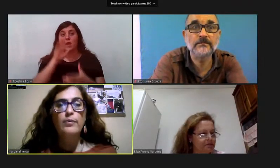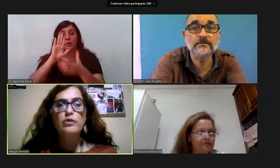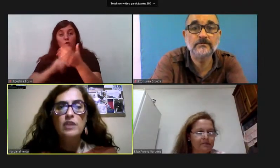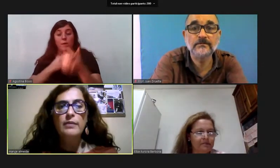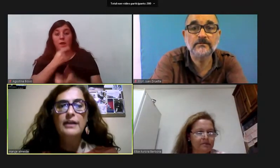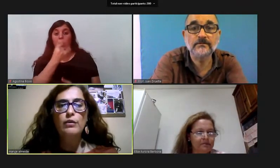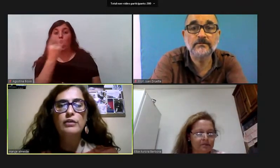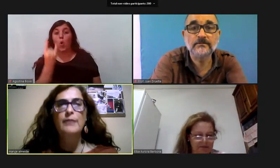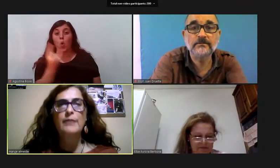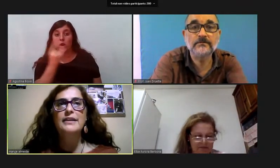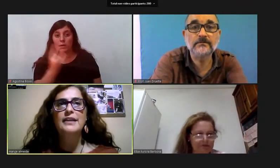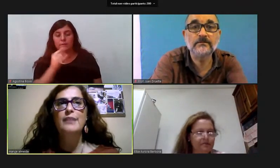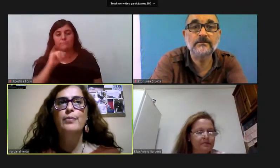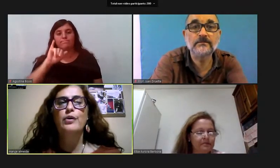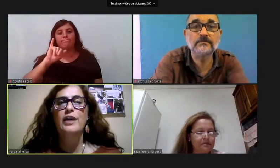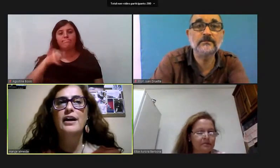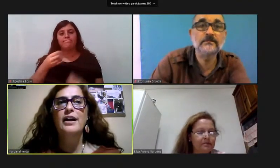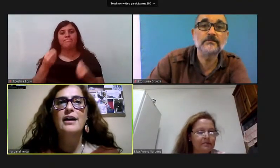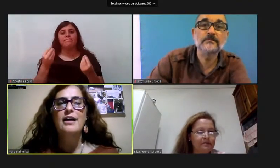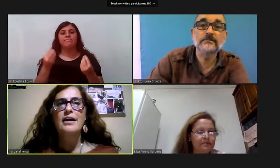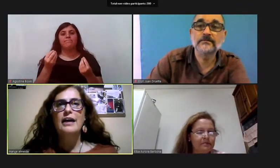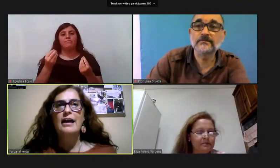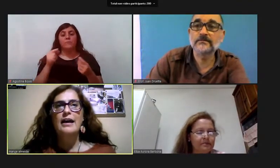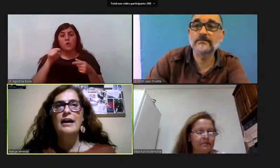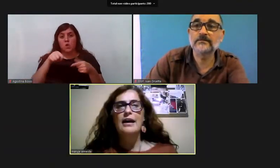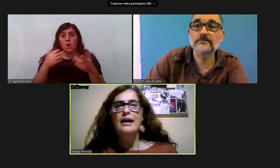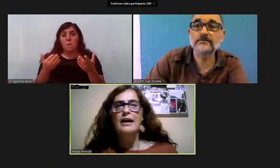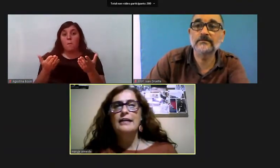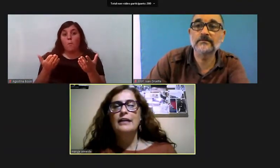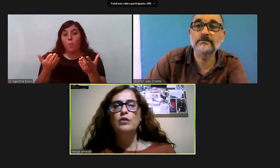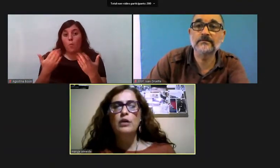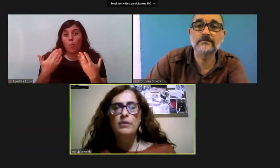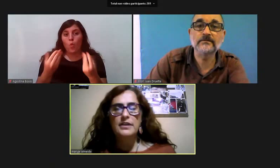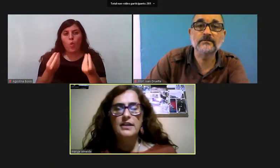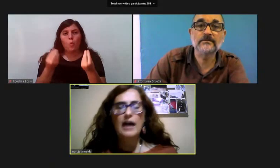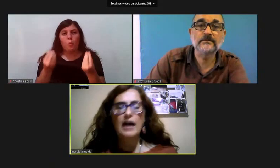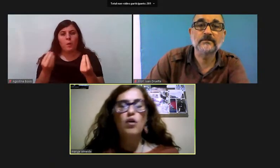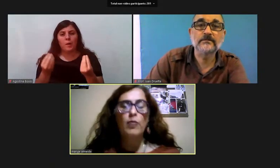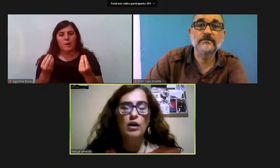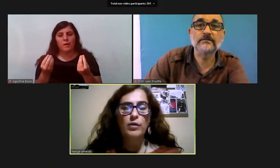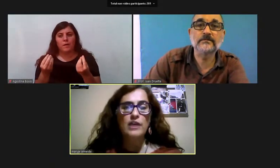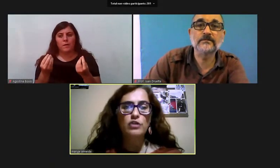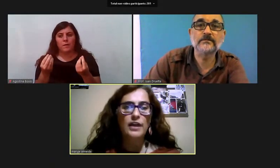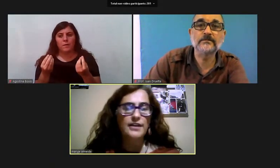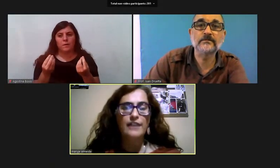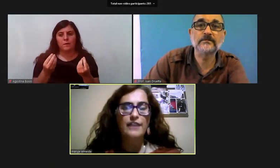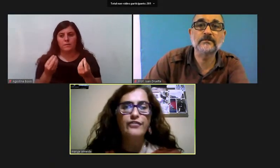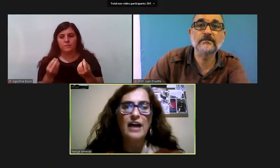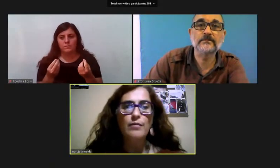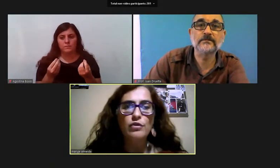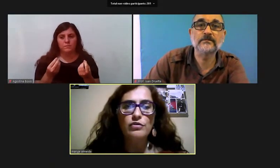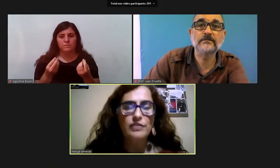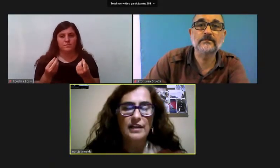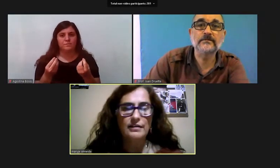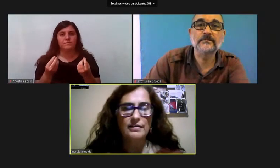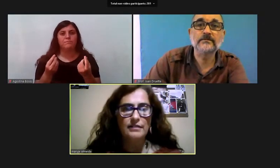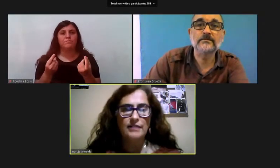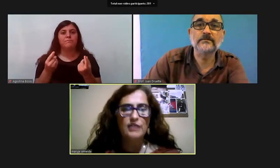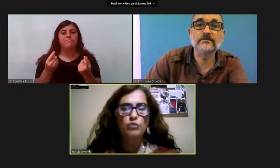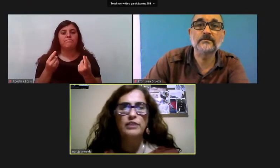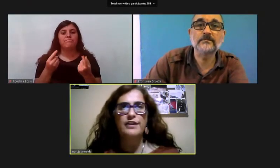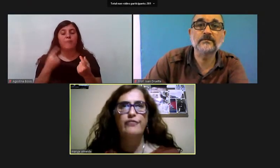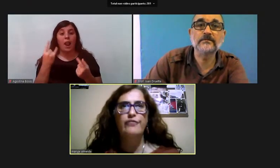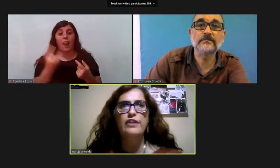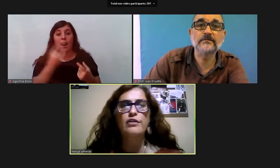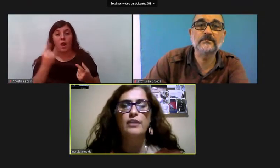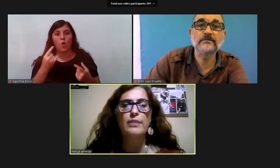fue posible justamente porque tanto la universidad como la comunidad sorda desafiamos, se hizo